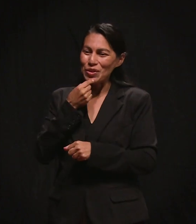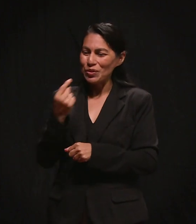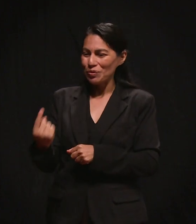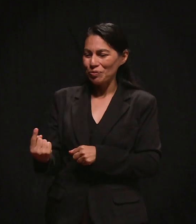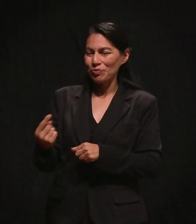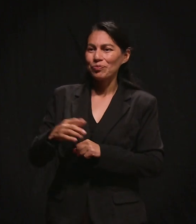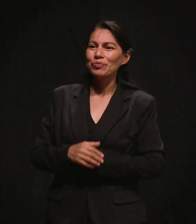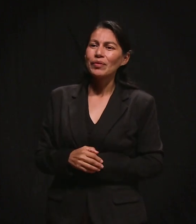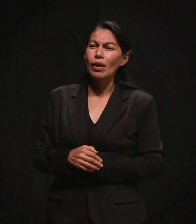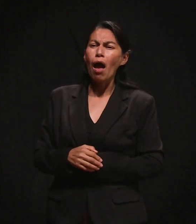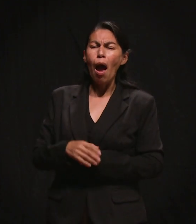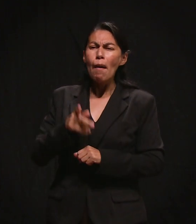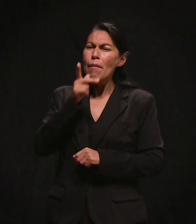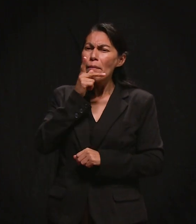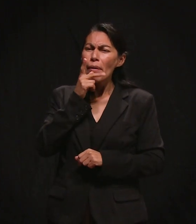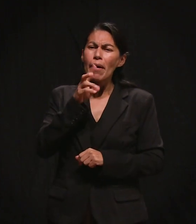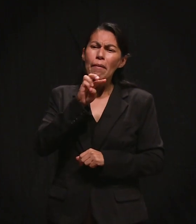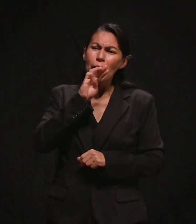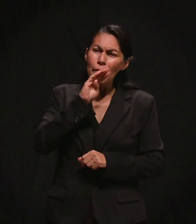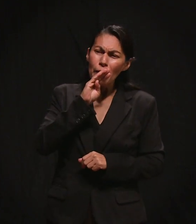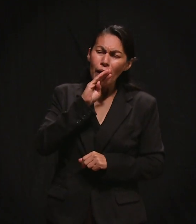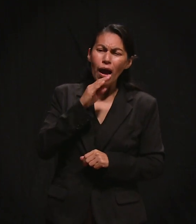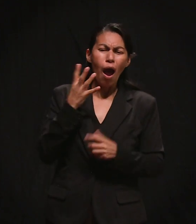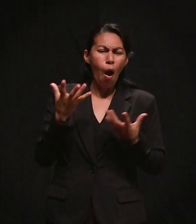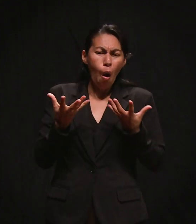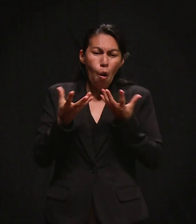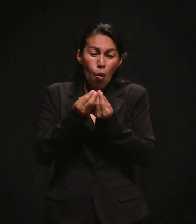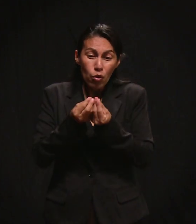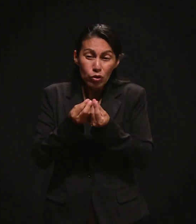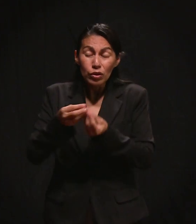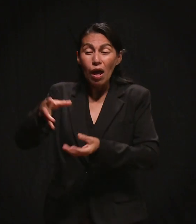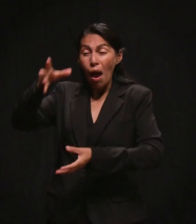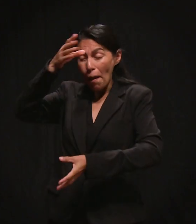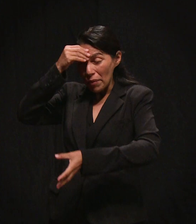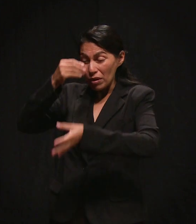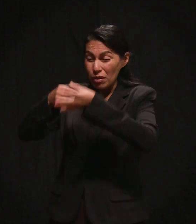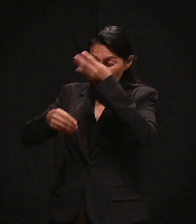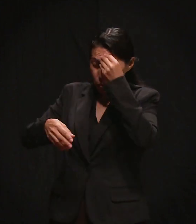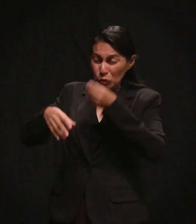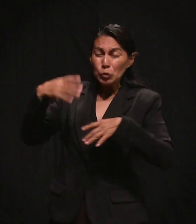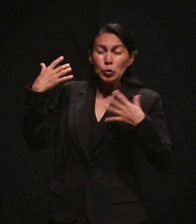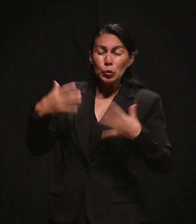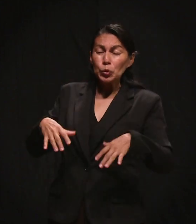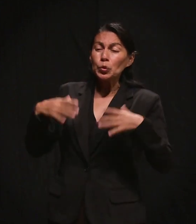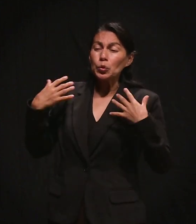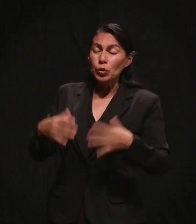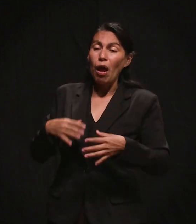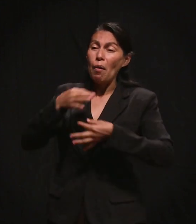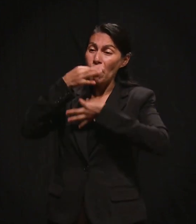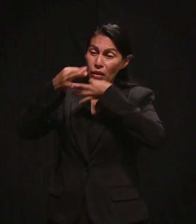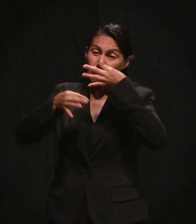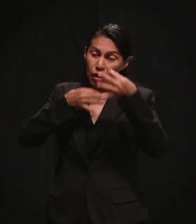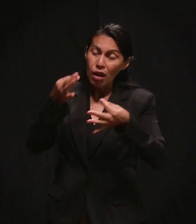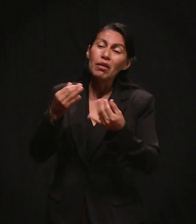predicar. Compartir la palabra de Dios Sí, juntos. mi Qué padre es un hombre maravilloso. muy misionero.